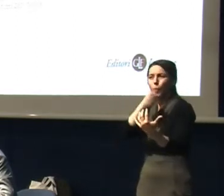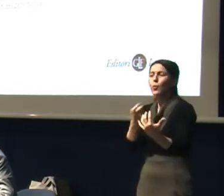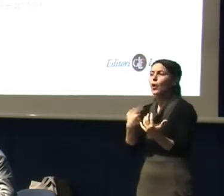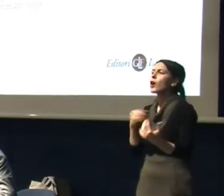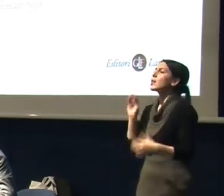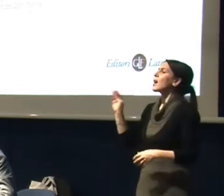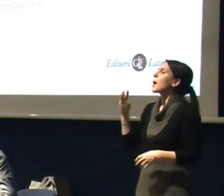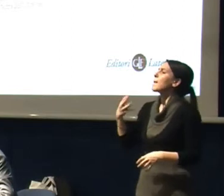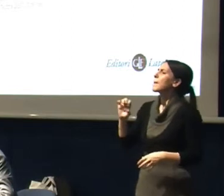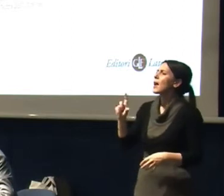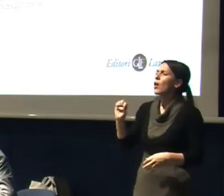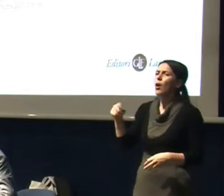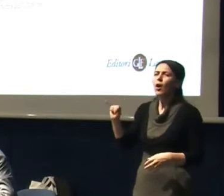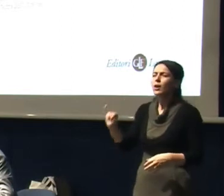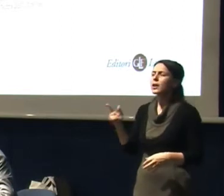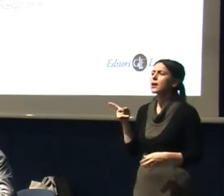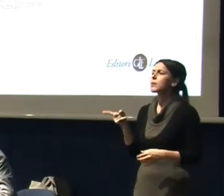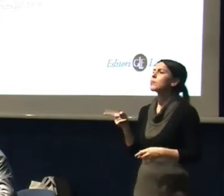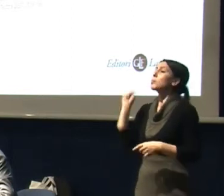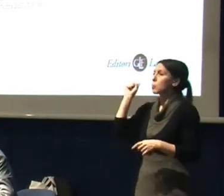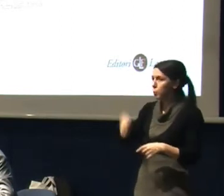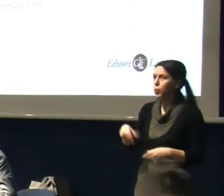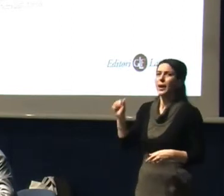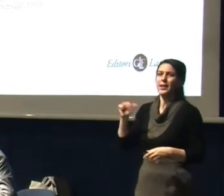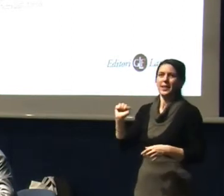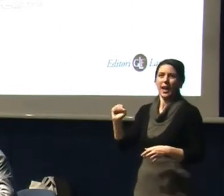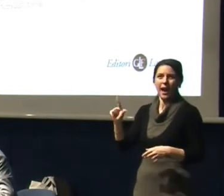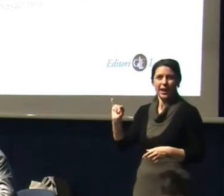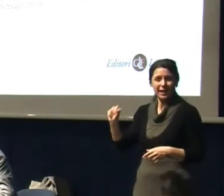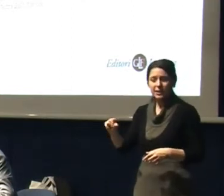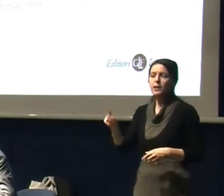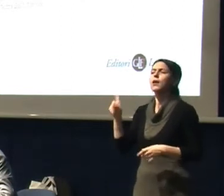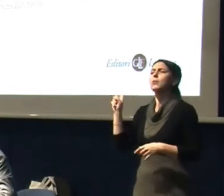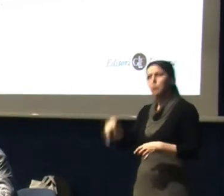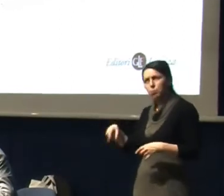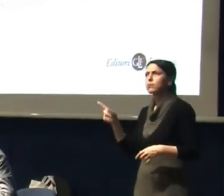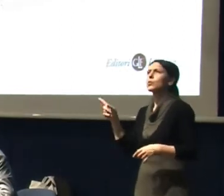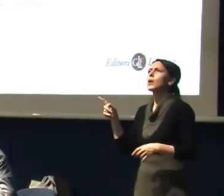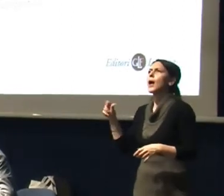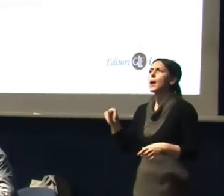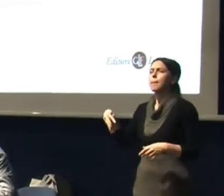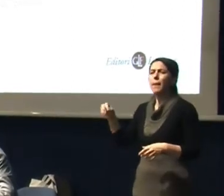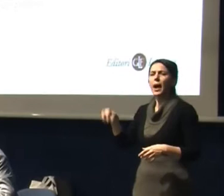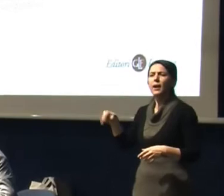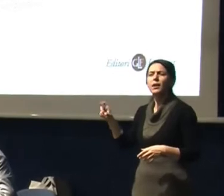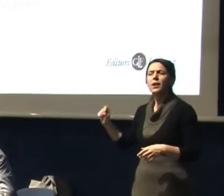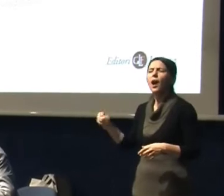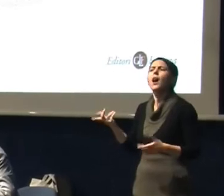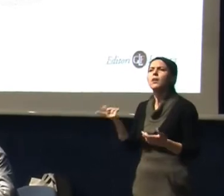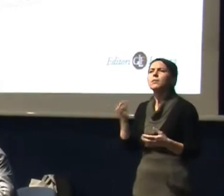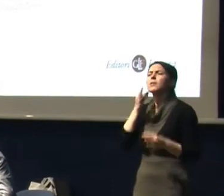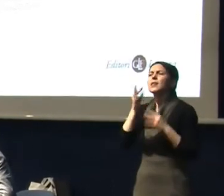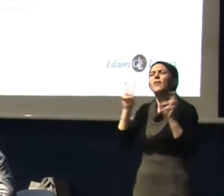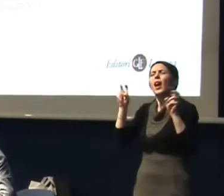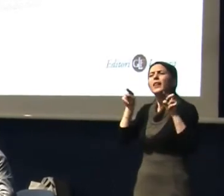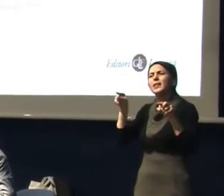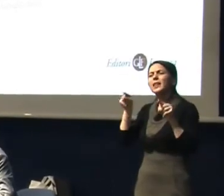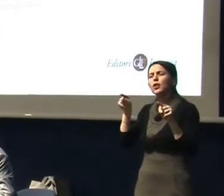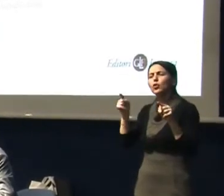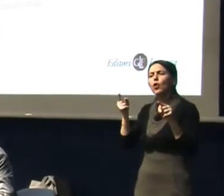vittorio meloni ma anche a stefano salis e daniele manca la scelta di questo tipo di cosa cosa ne pensate